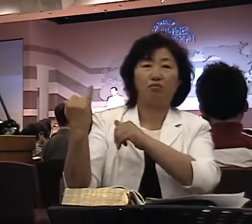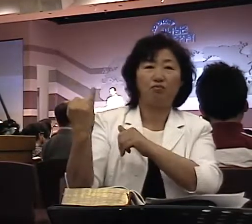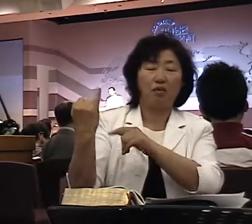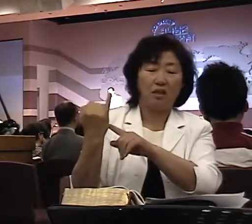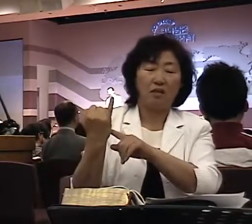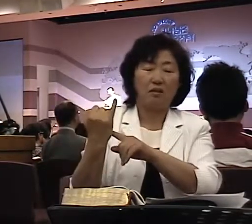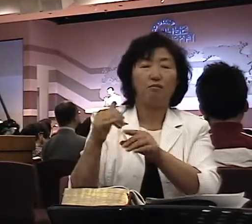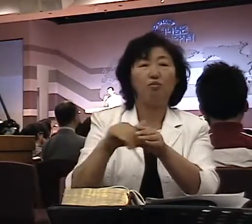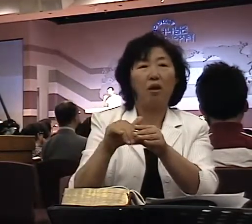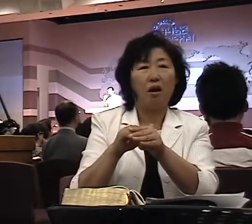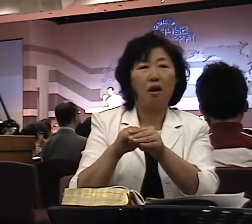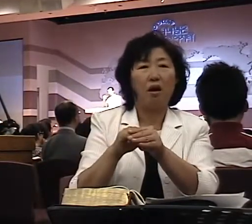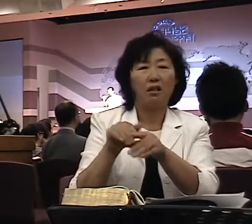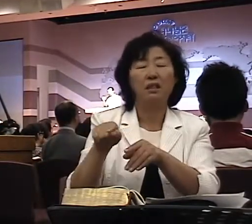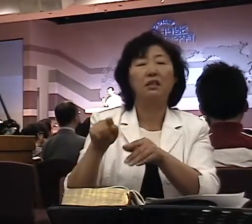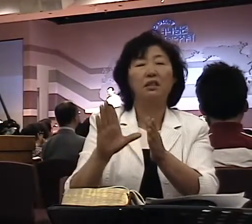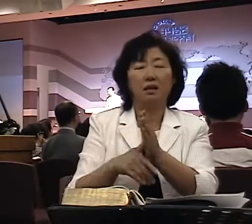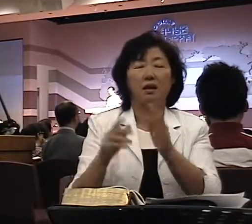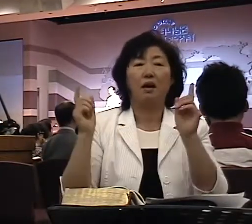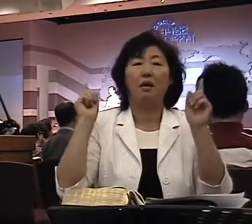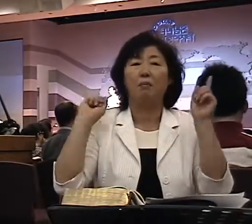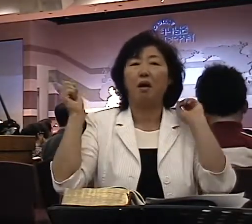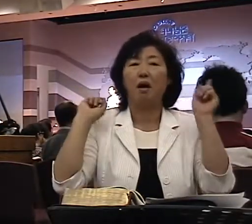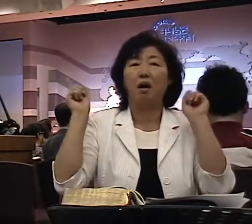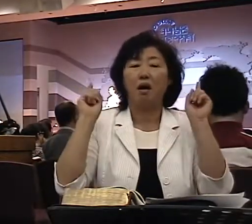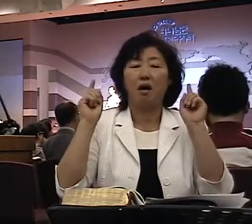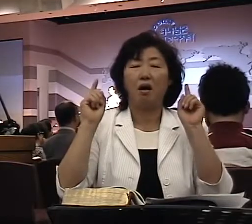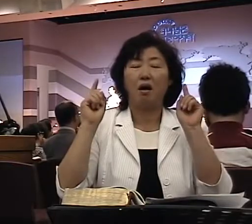얼마나 타락했는지 우리가 추측할 수 있는 것입니다.